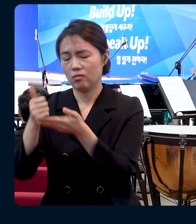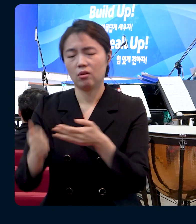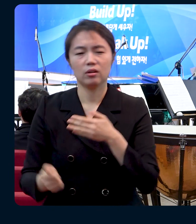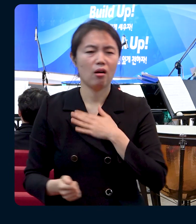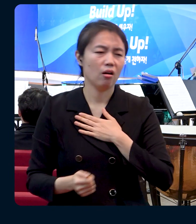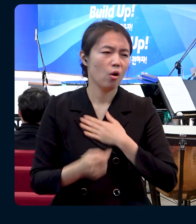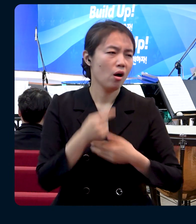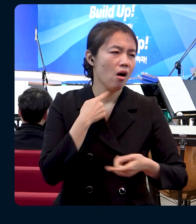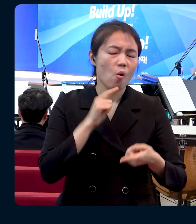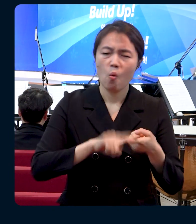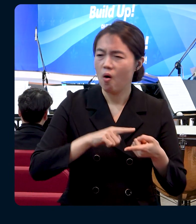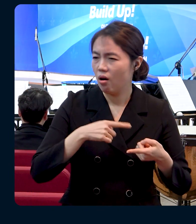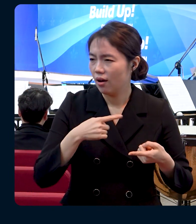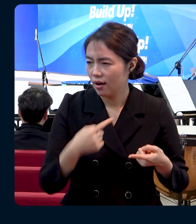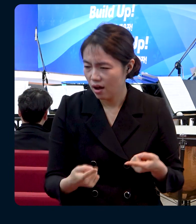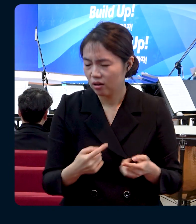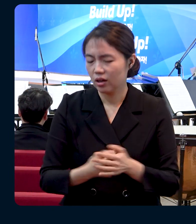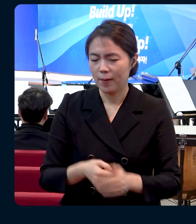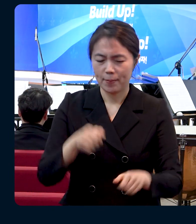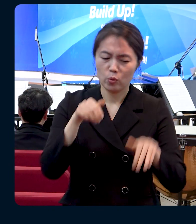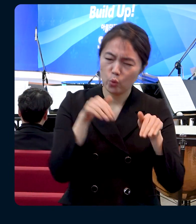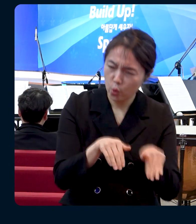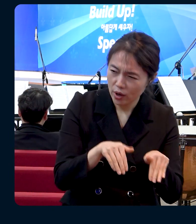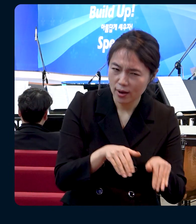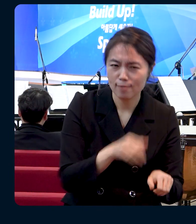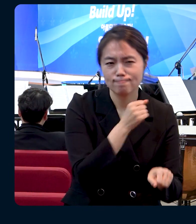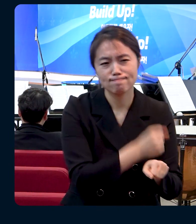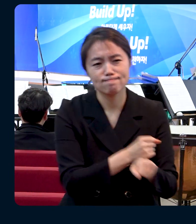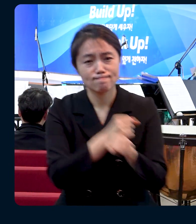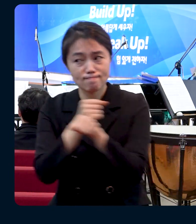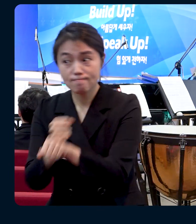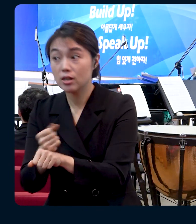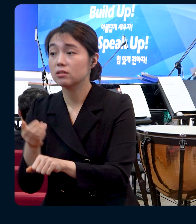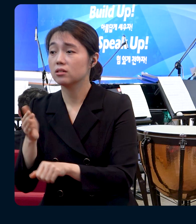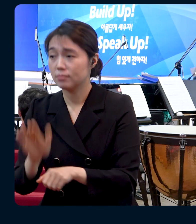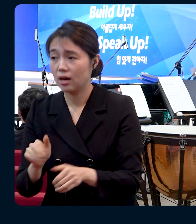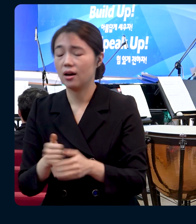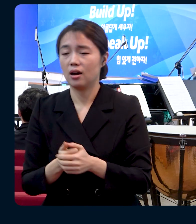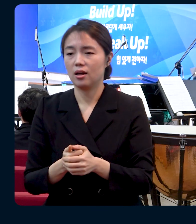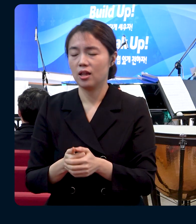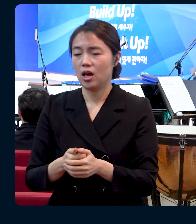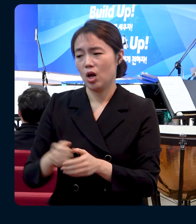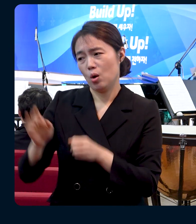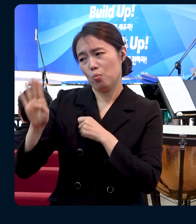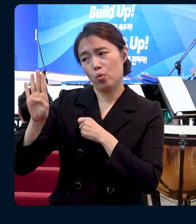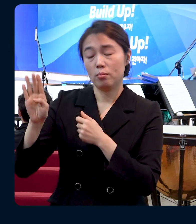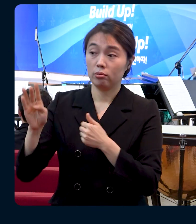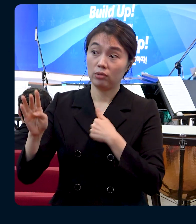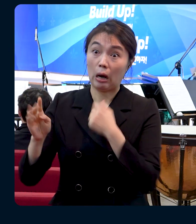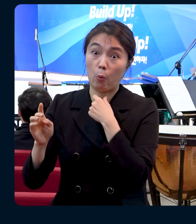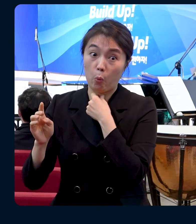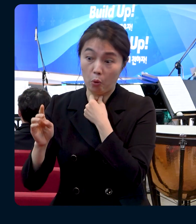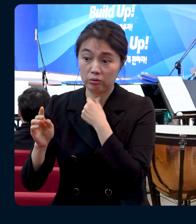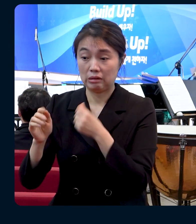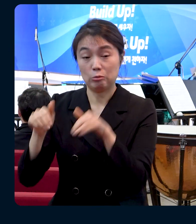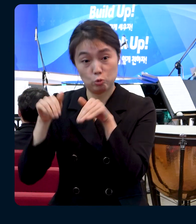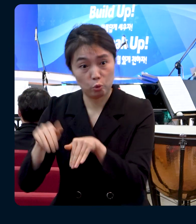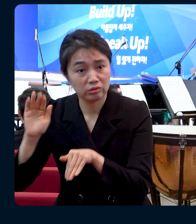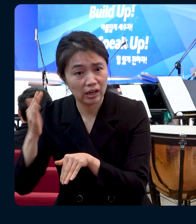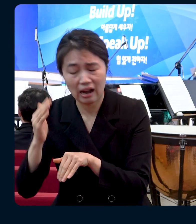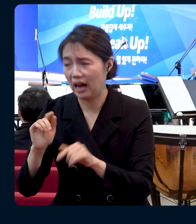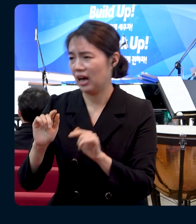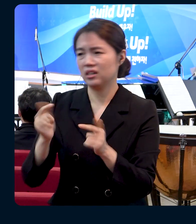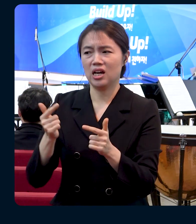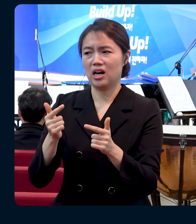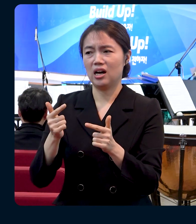비록 원치 않게 노예로 팔려서 갔지만, 그래서 정말 보디발은요 자기가 원한 사람이 아니에요.